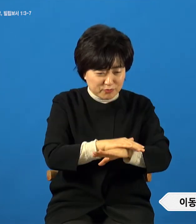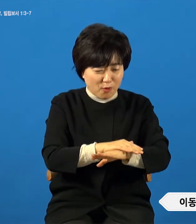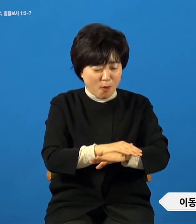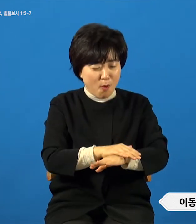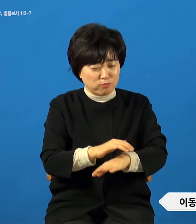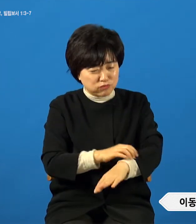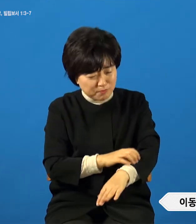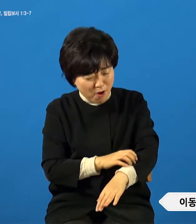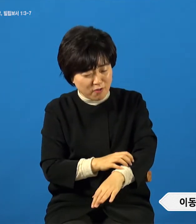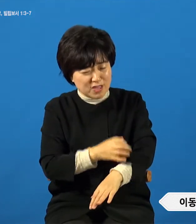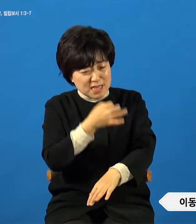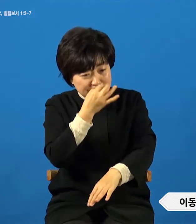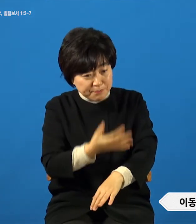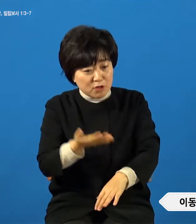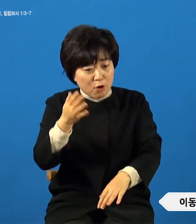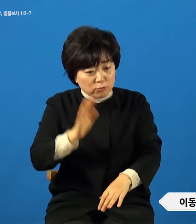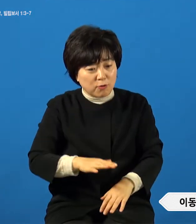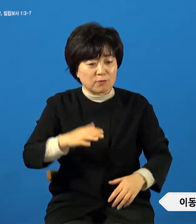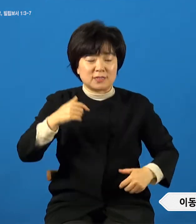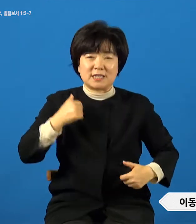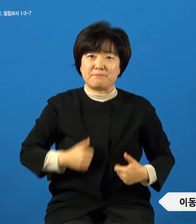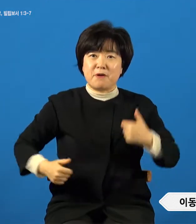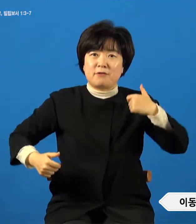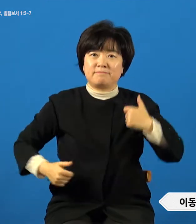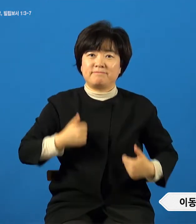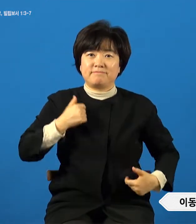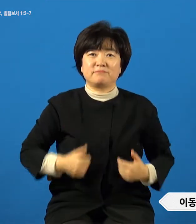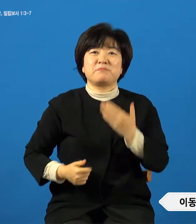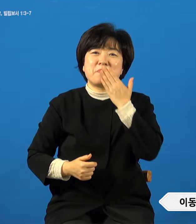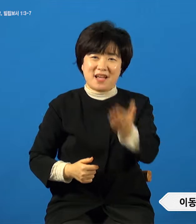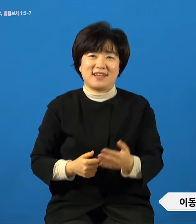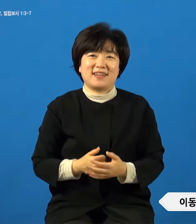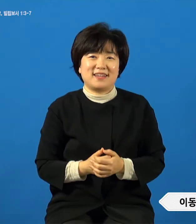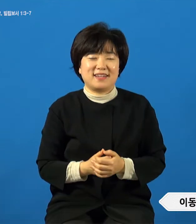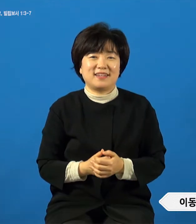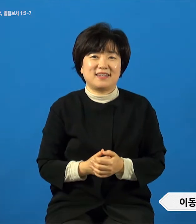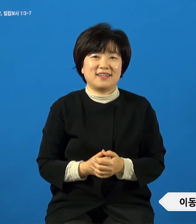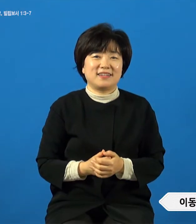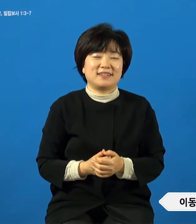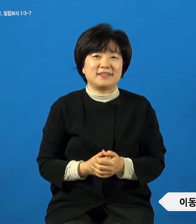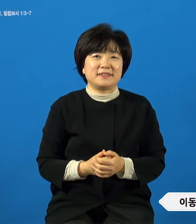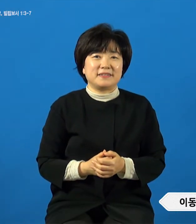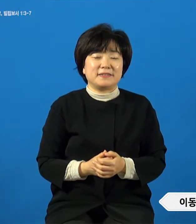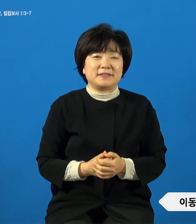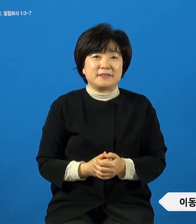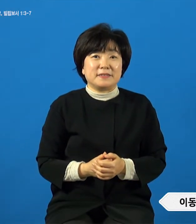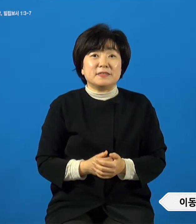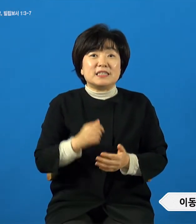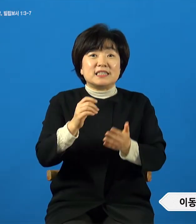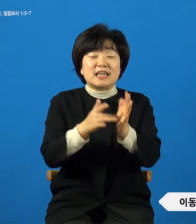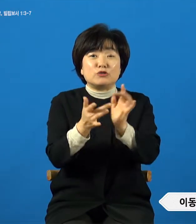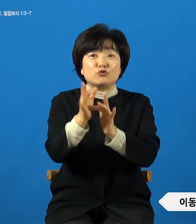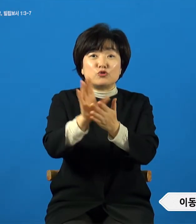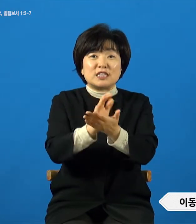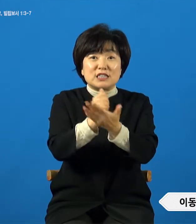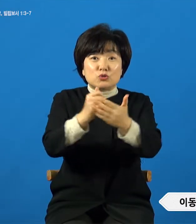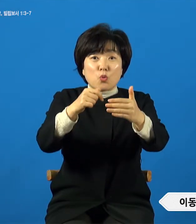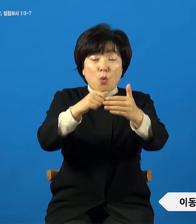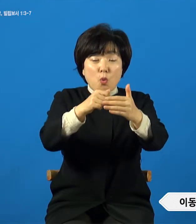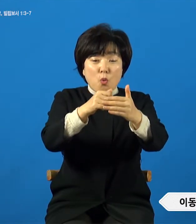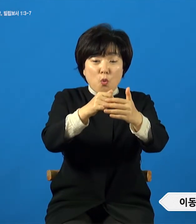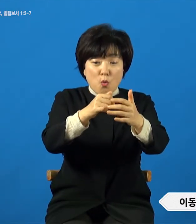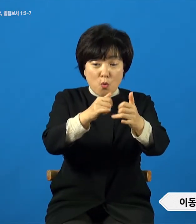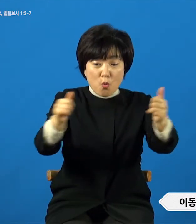아직도 기뻐하는 사람이 될 수가 있는 줄로 믿습니다. 네. 자, 그렇다면 그리스도인들 안에서 주님은